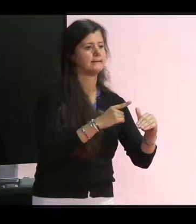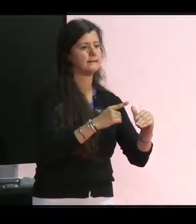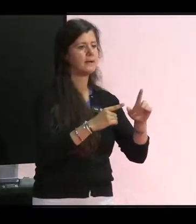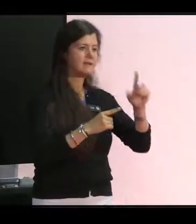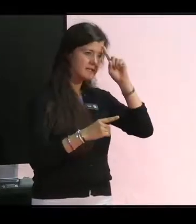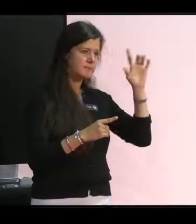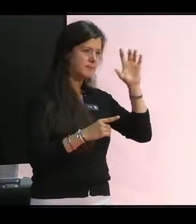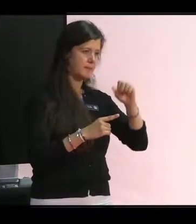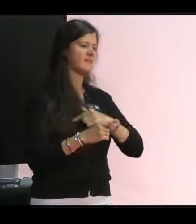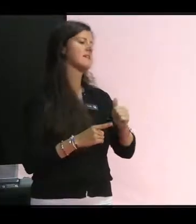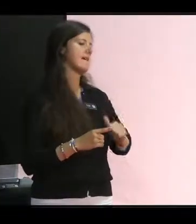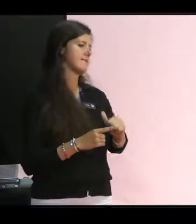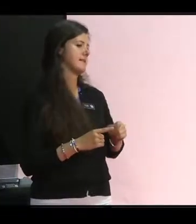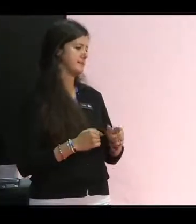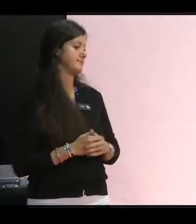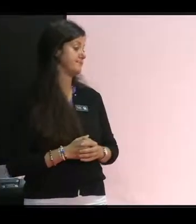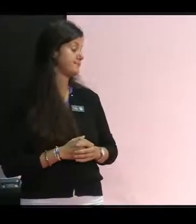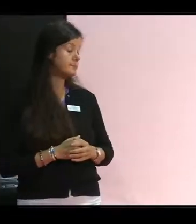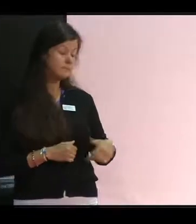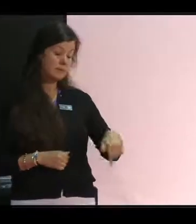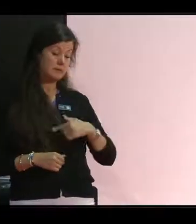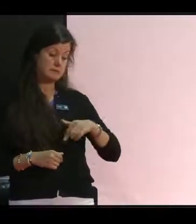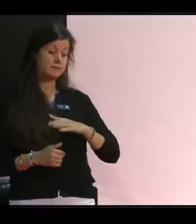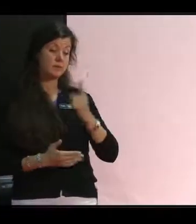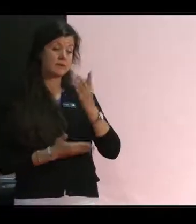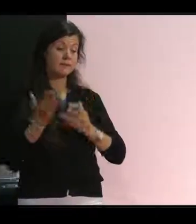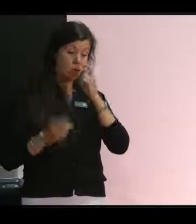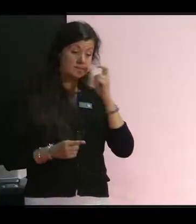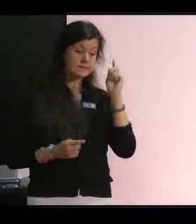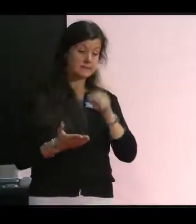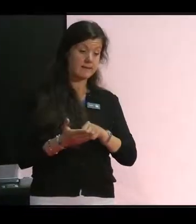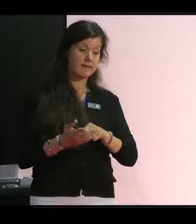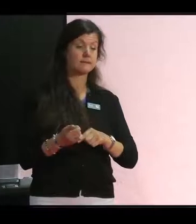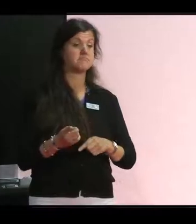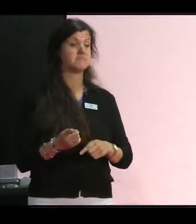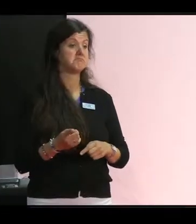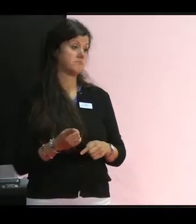det begreppet. Sen finns det ju åsikter om